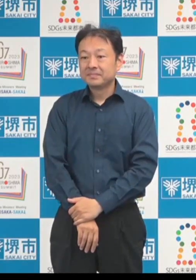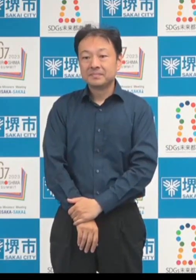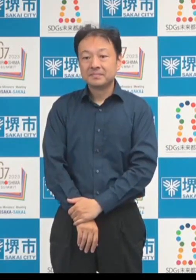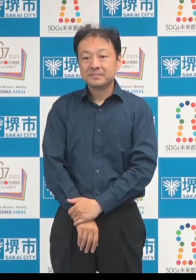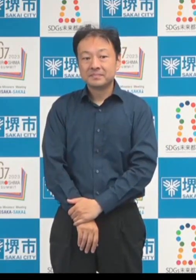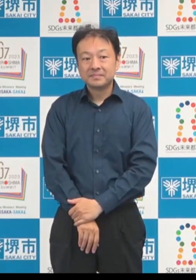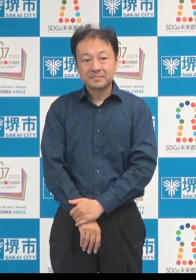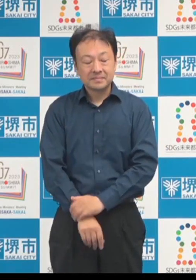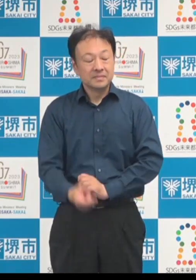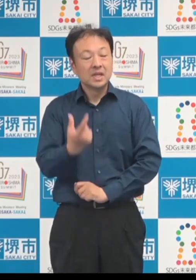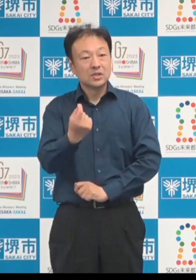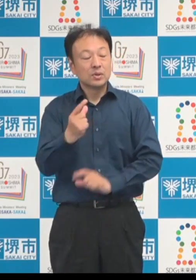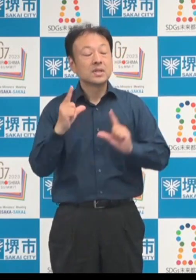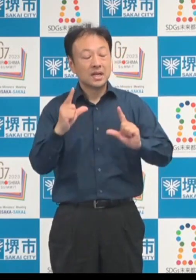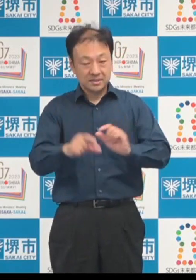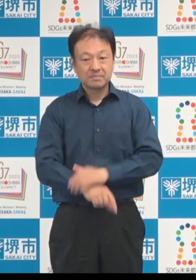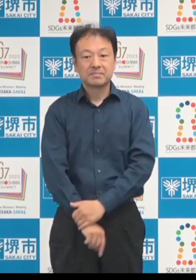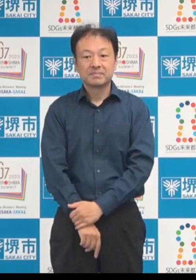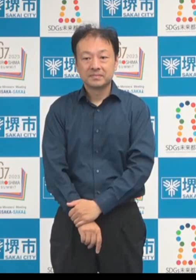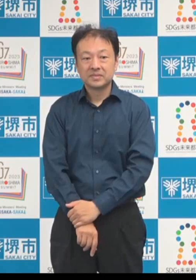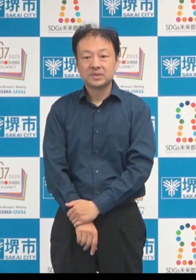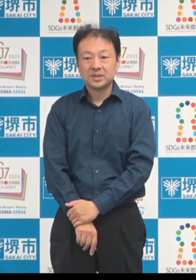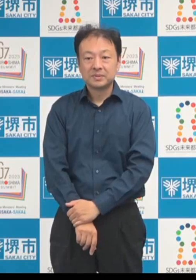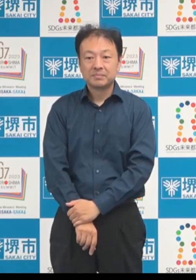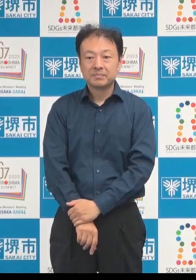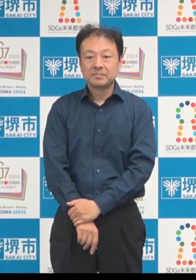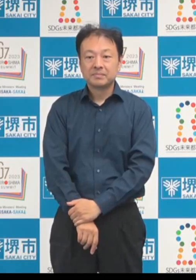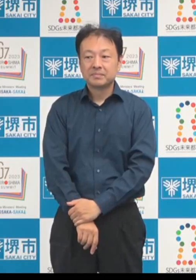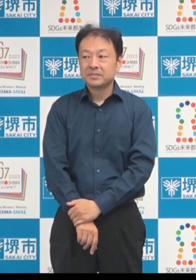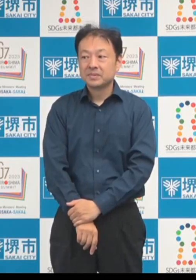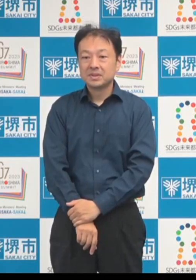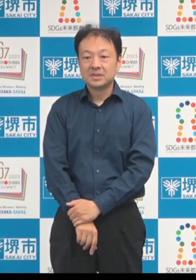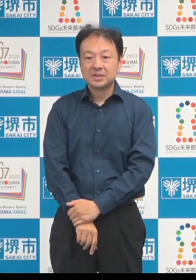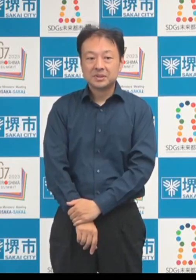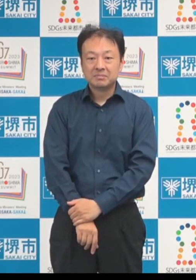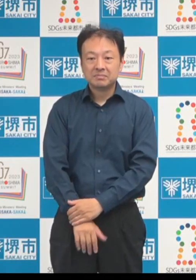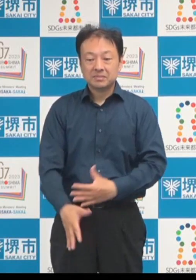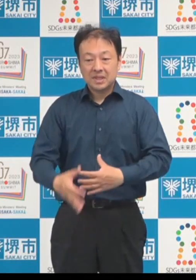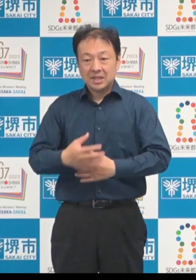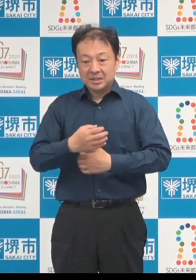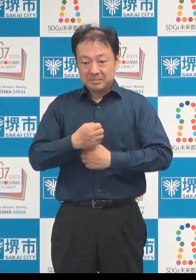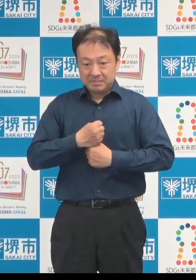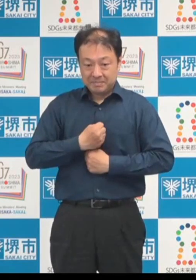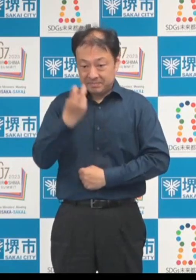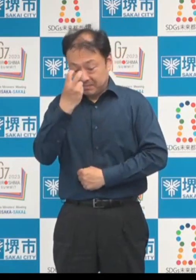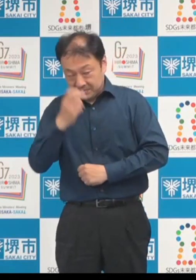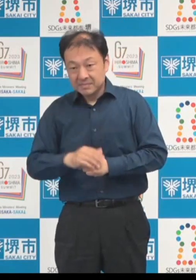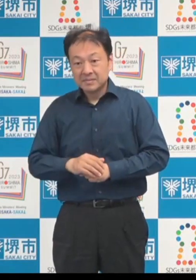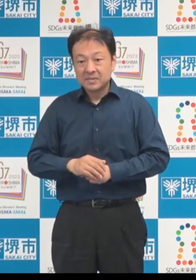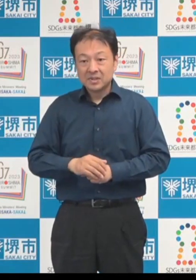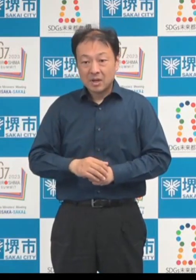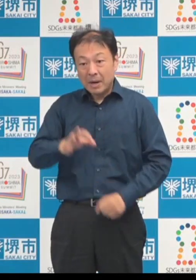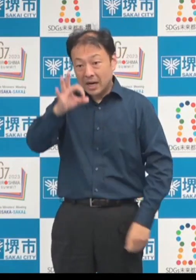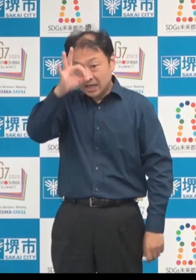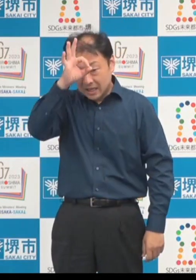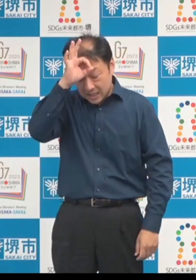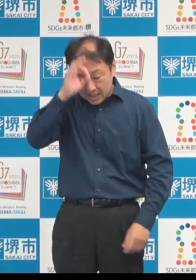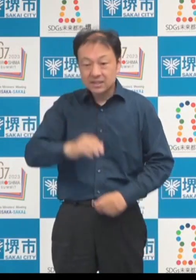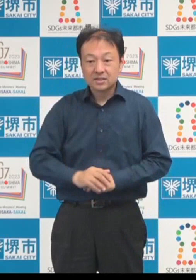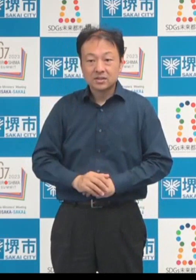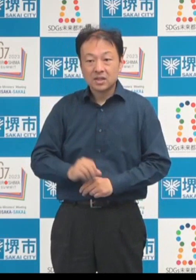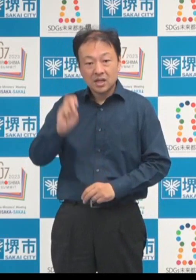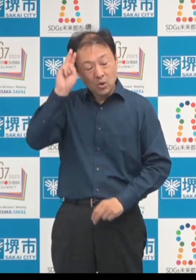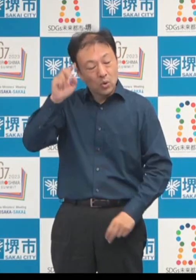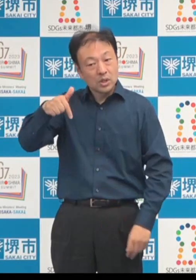と公開するものはないんでしょうけれども、そういう意味では警備警察、もしくは大阪府市